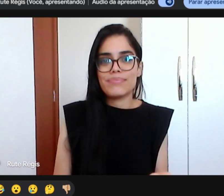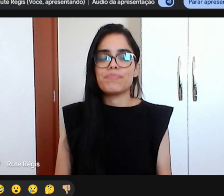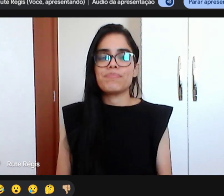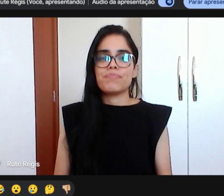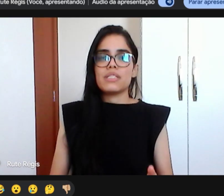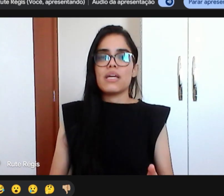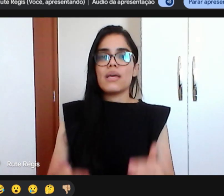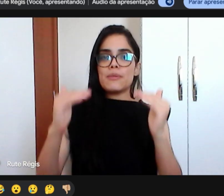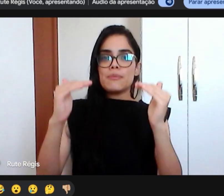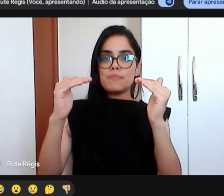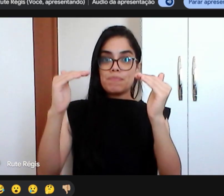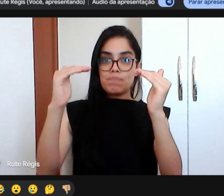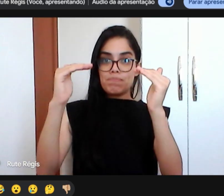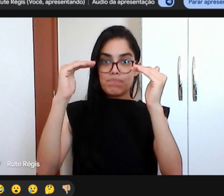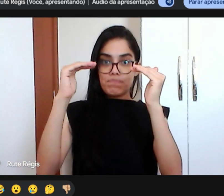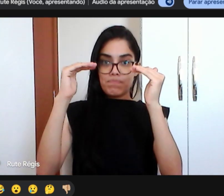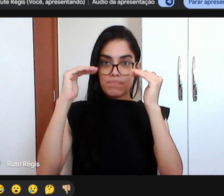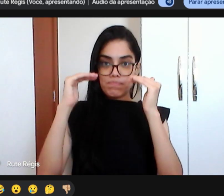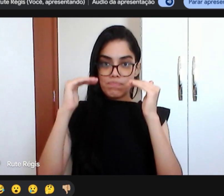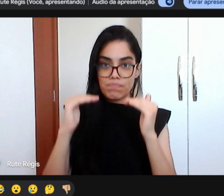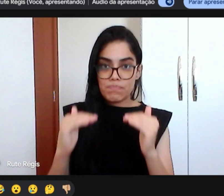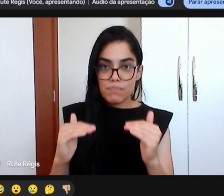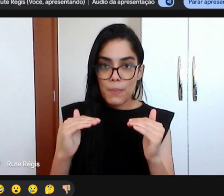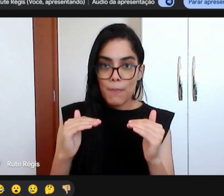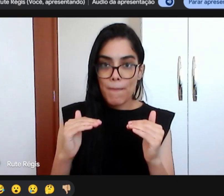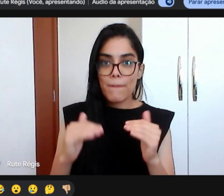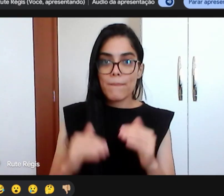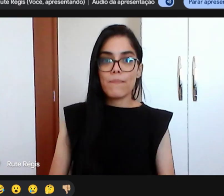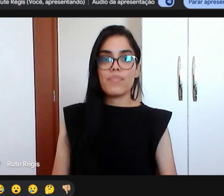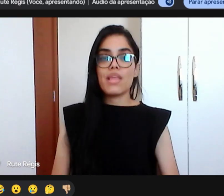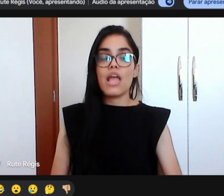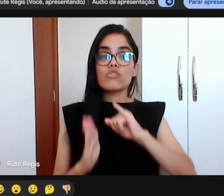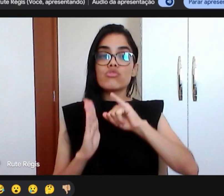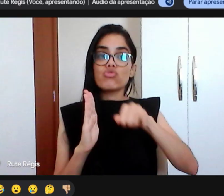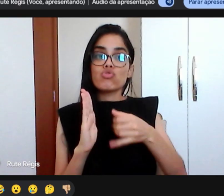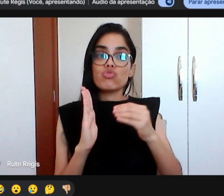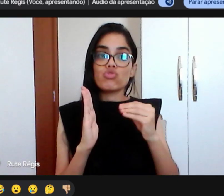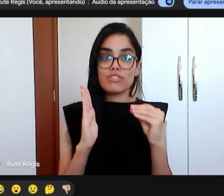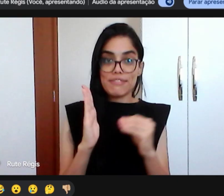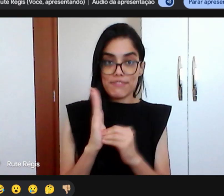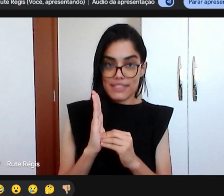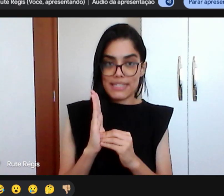precisa identificar e você quer resolver. Então, é sobre isso.